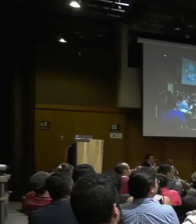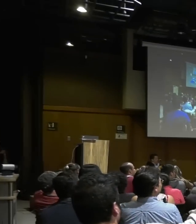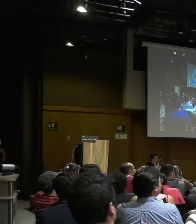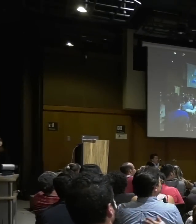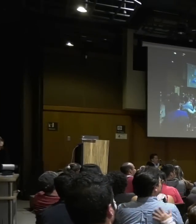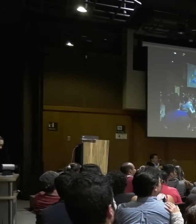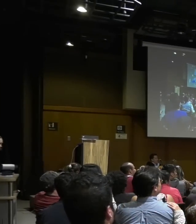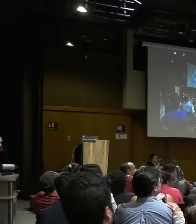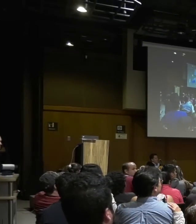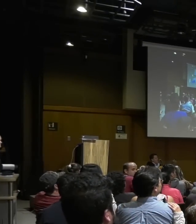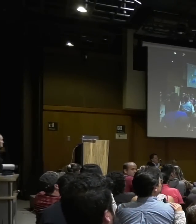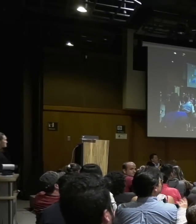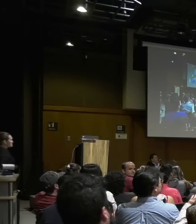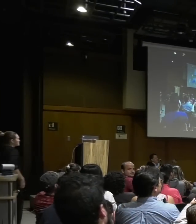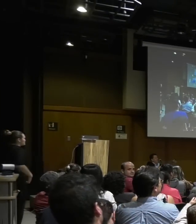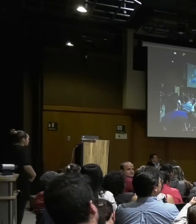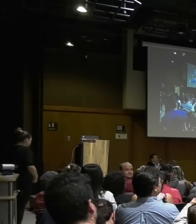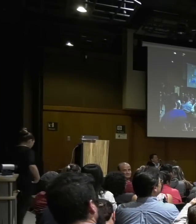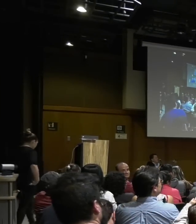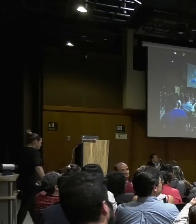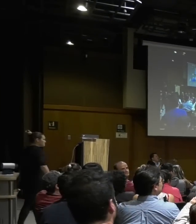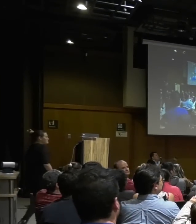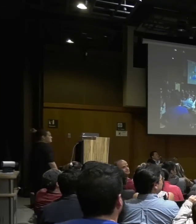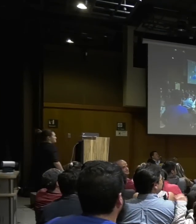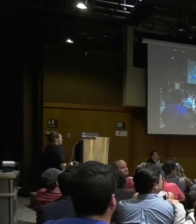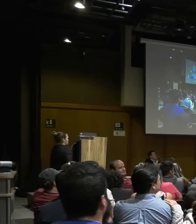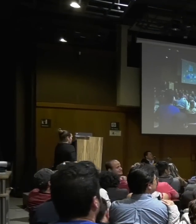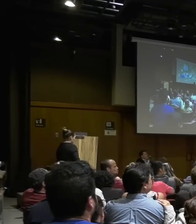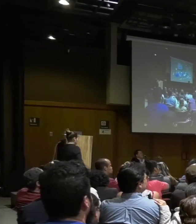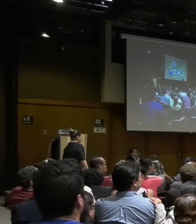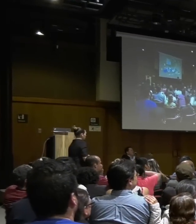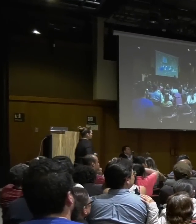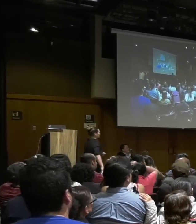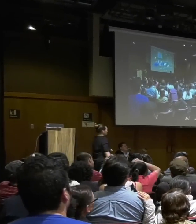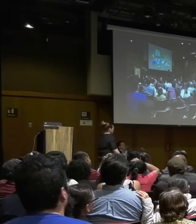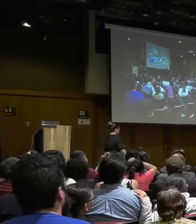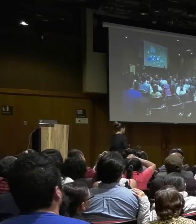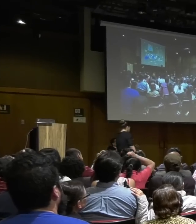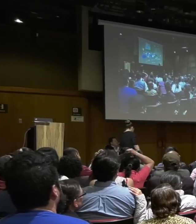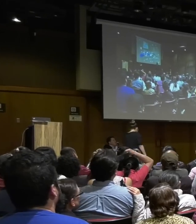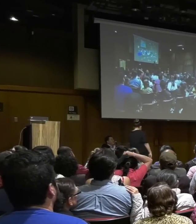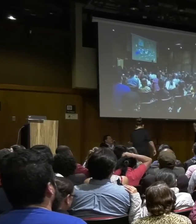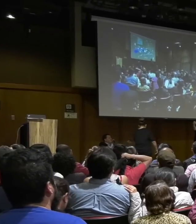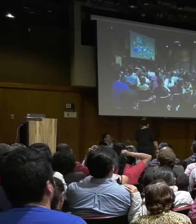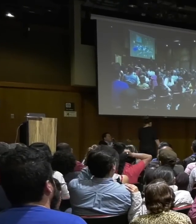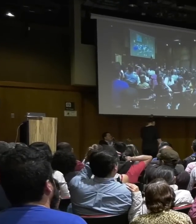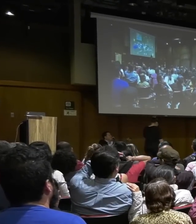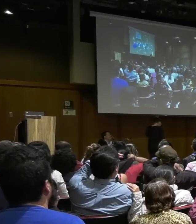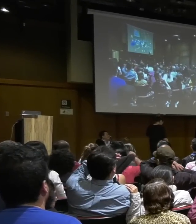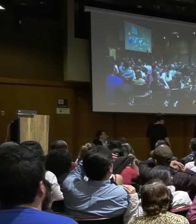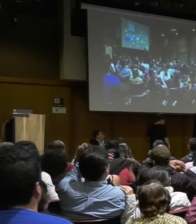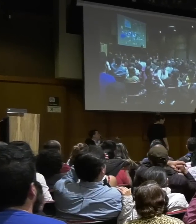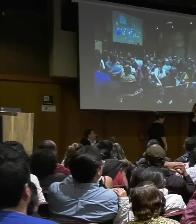Buenas tardes, noches ya. Para algunos amantes del vallenato, digamos en